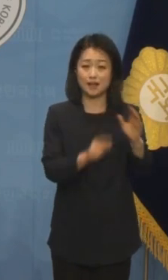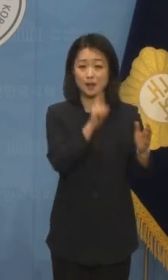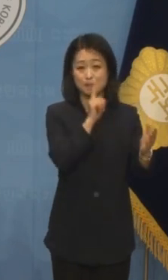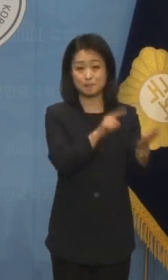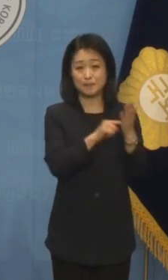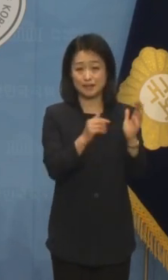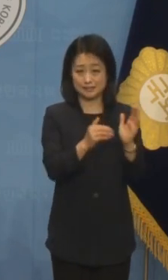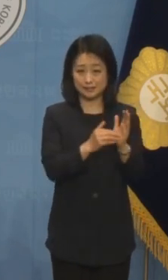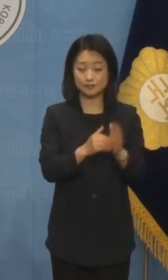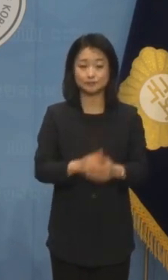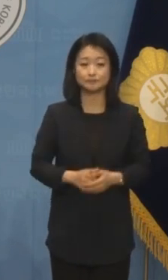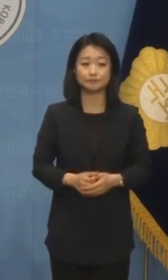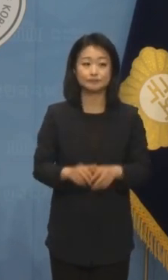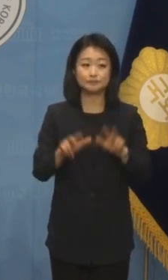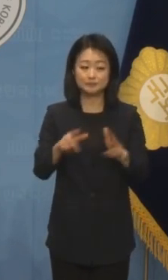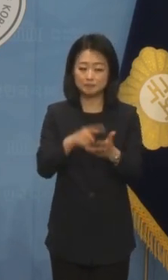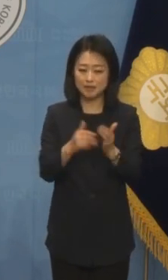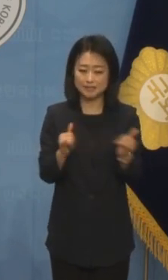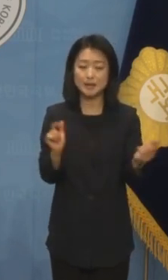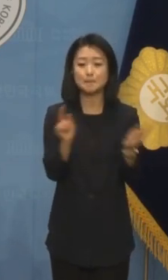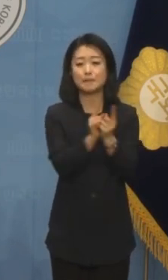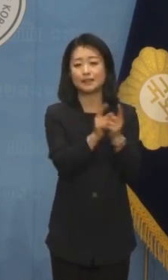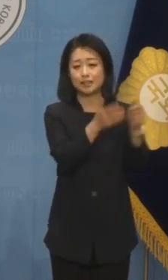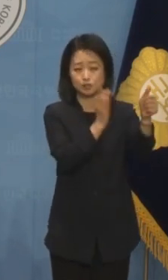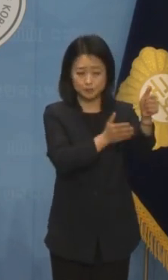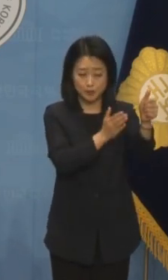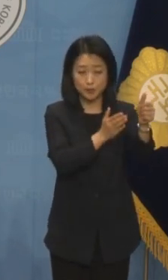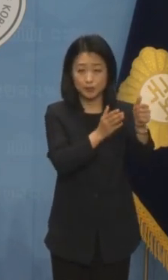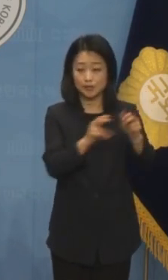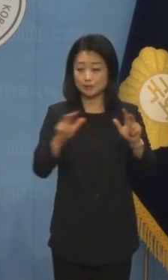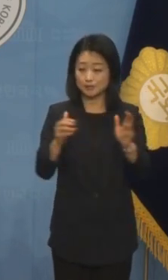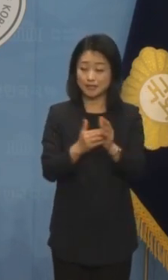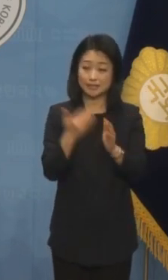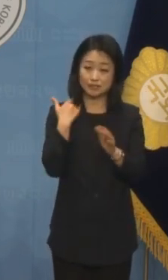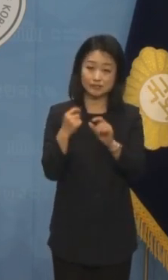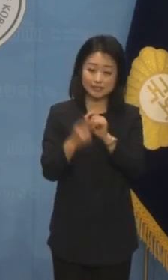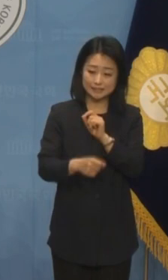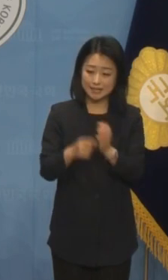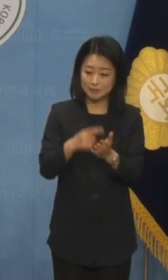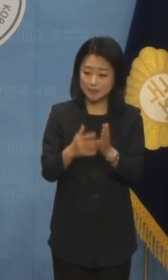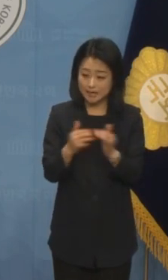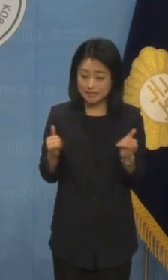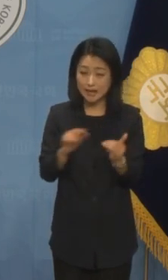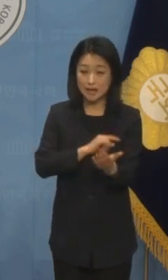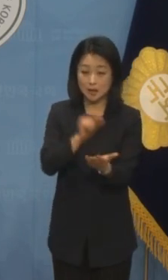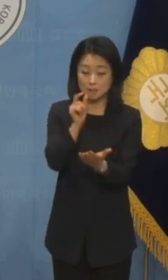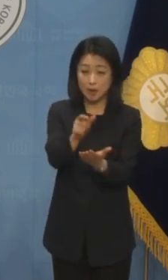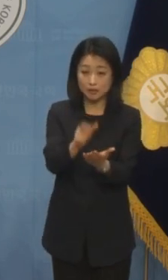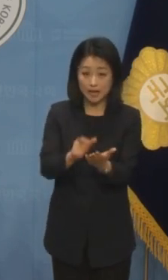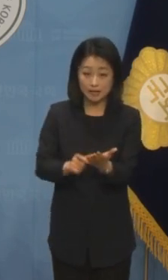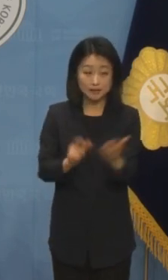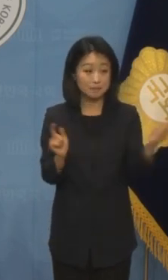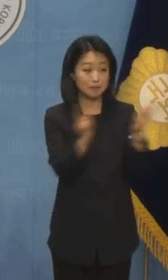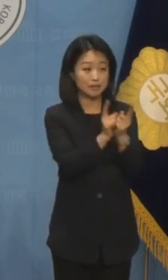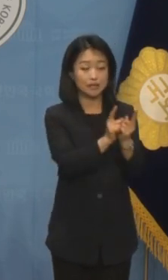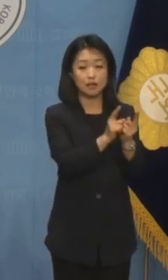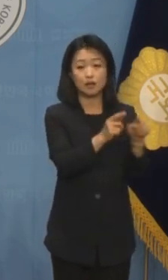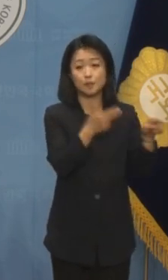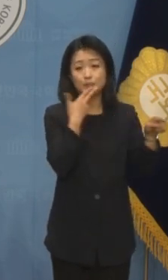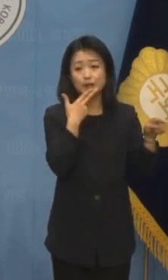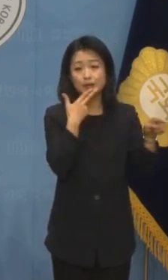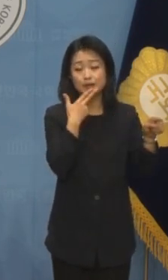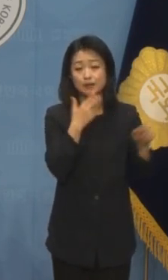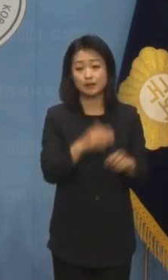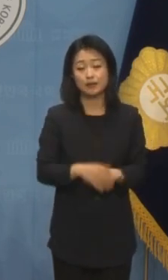더 늦기 전에 지금이라도 피해자를 만나 주십시오. 지금까지 전세 사기 피해자의 공식 명단 0건. 더 이상